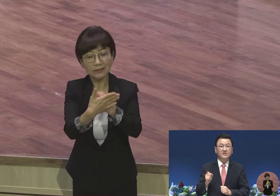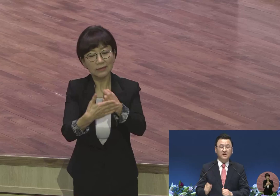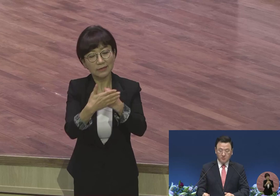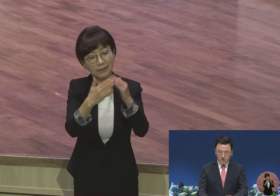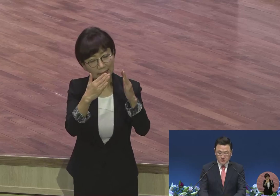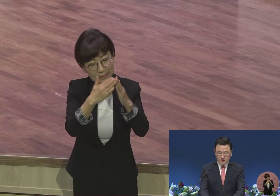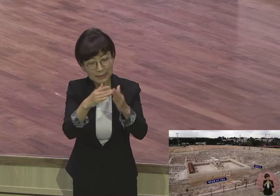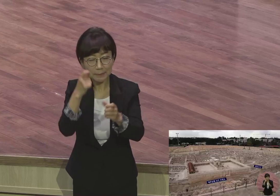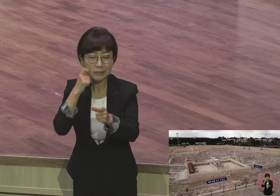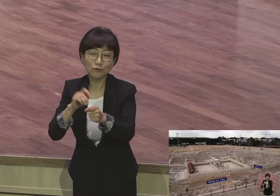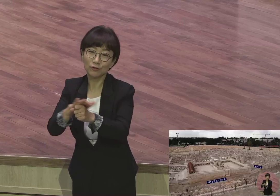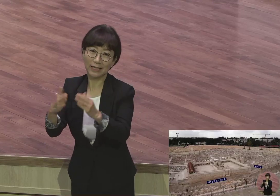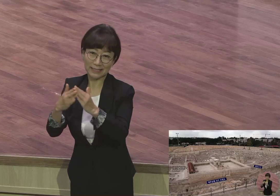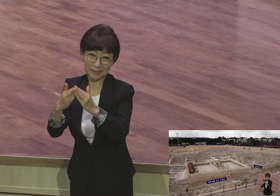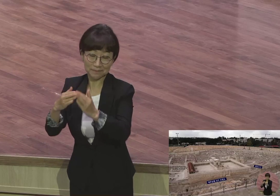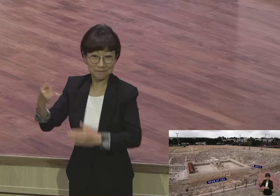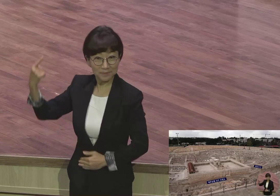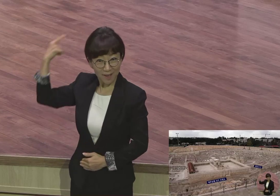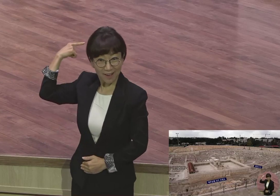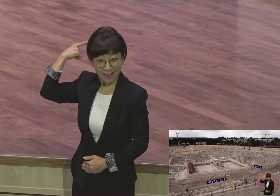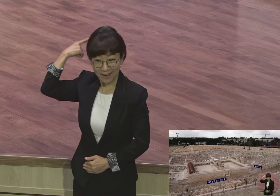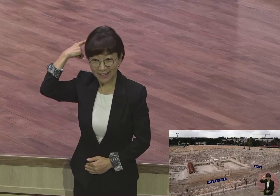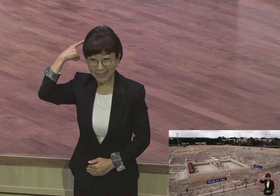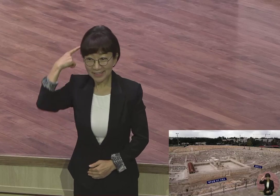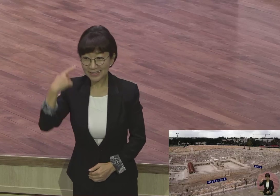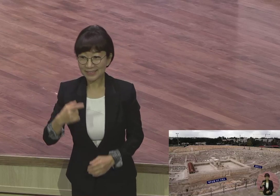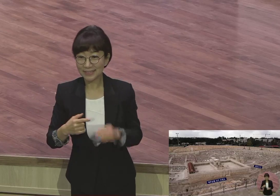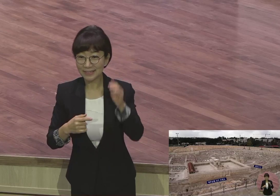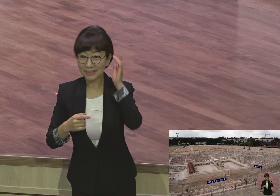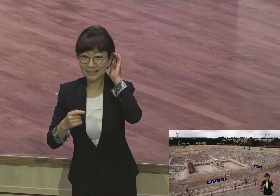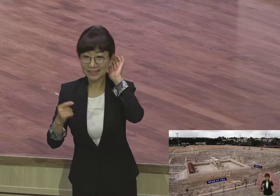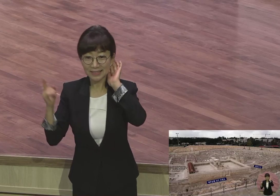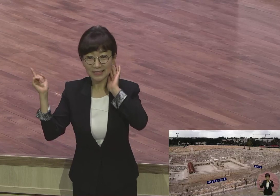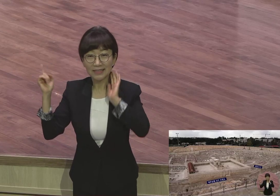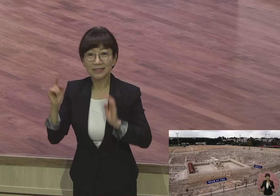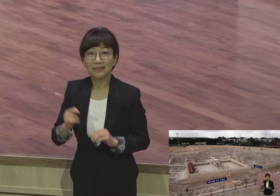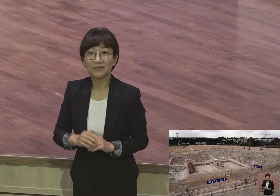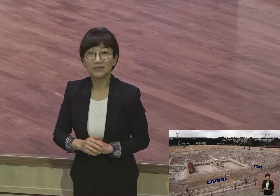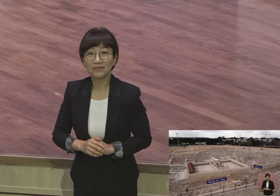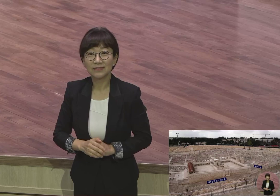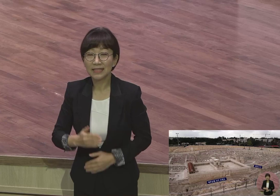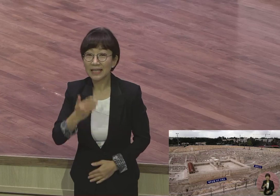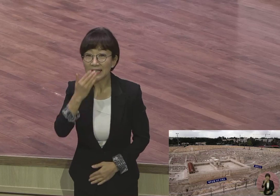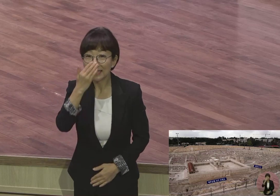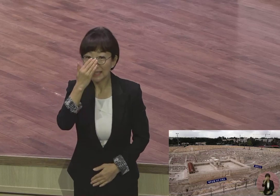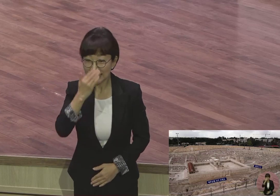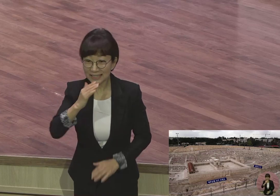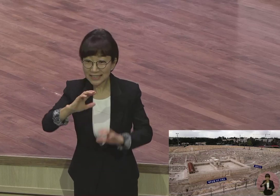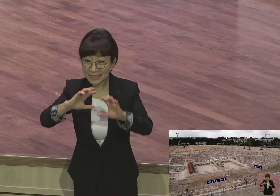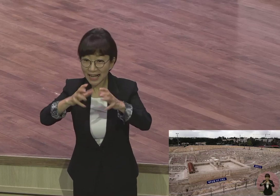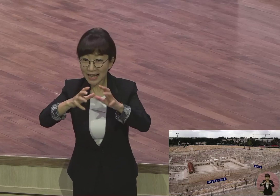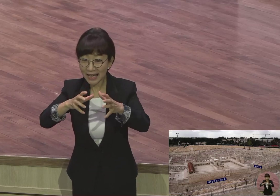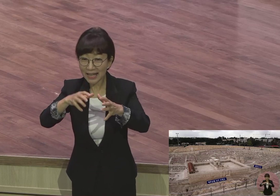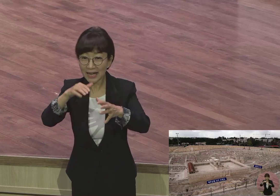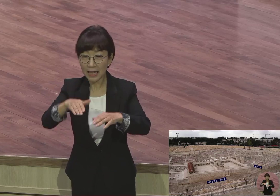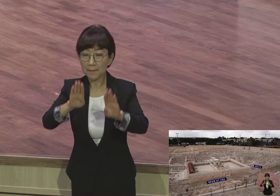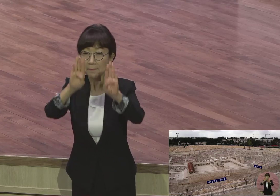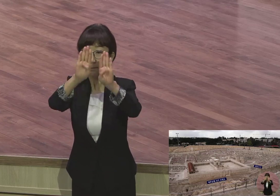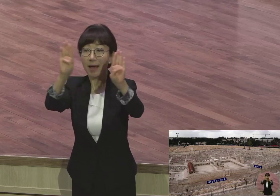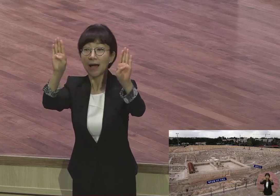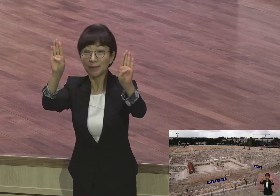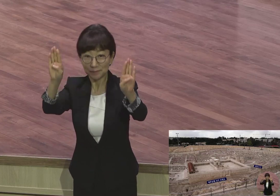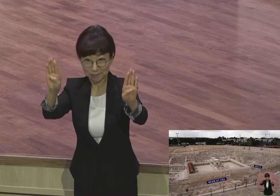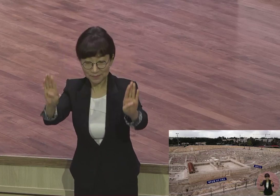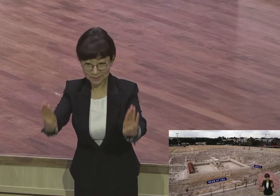집입니다. 오늘 사진 하나 보겠습니다. 이것은 이스라엘 나라 가면 돼요. 이스라엘 나라 가면 이스라엘 박물관이 제공하는 예수님